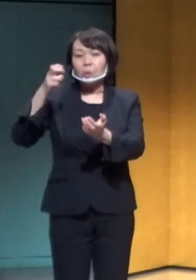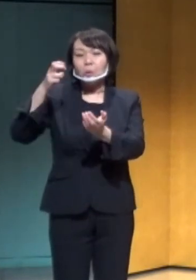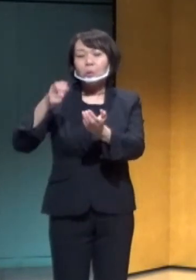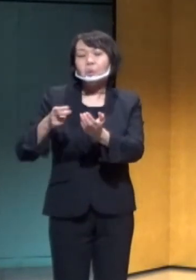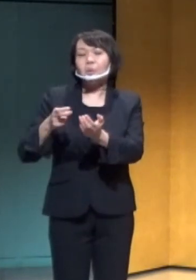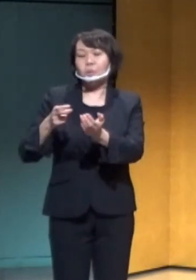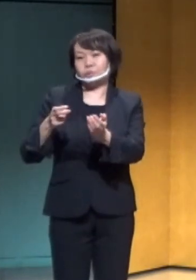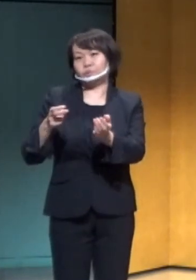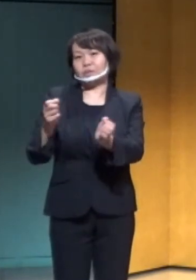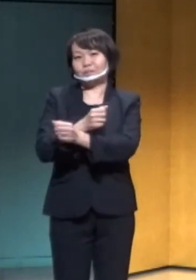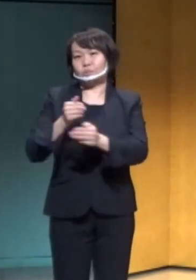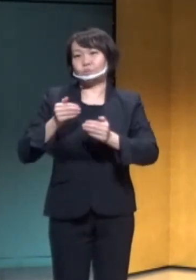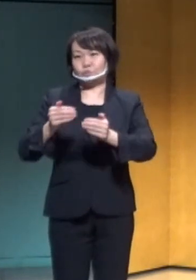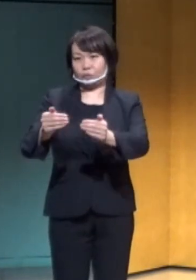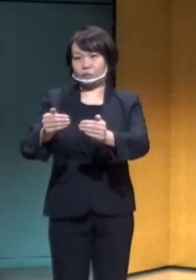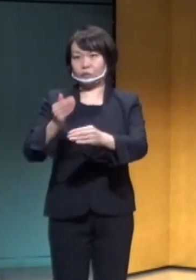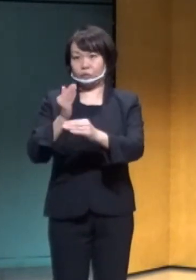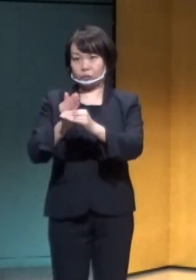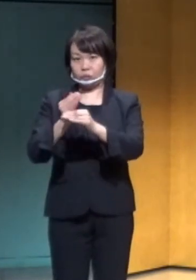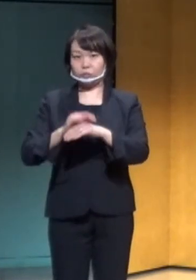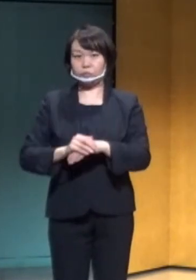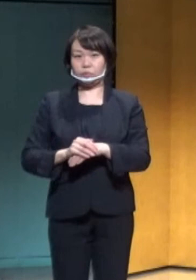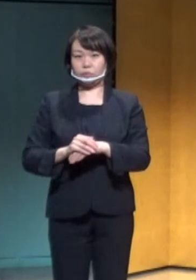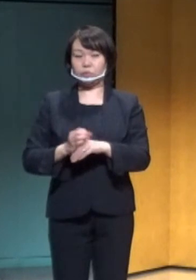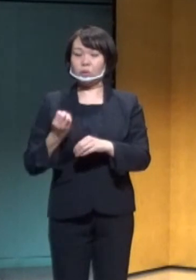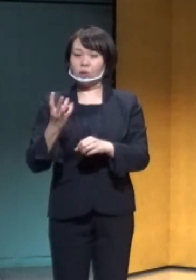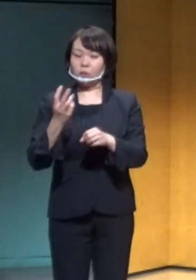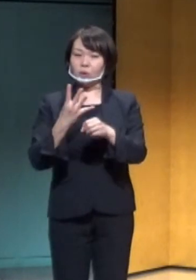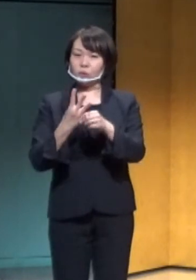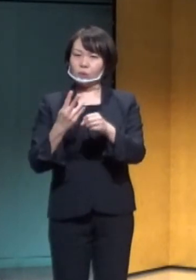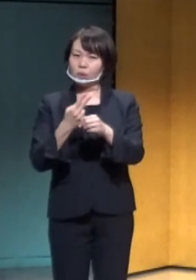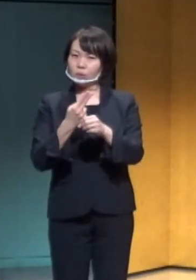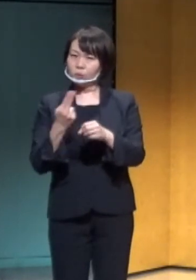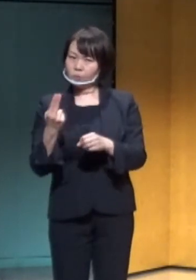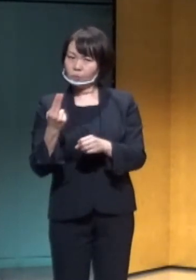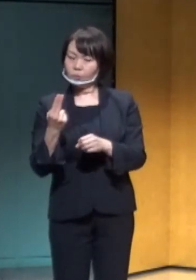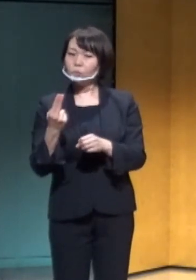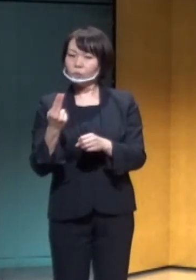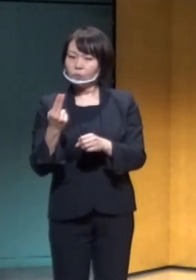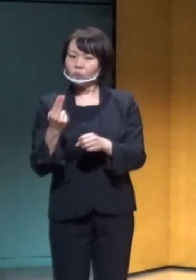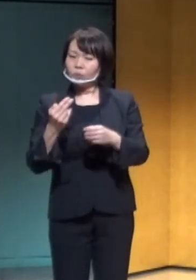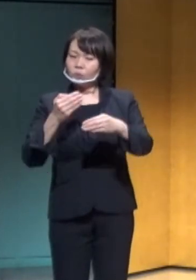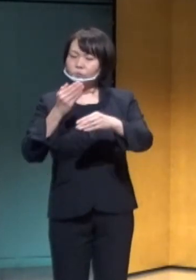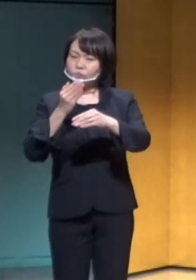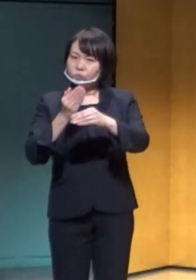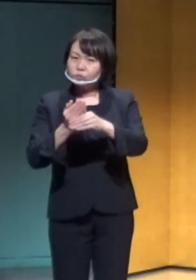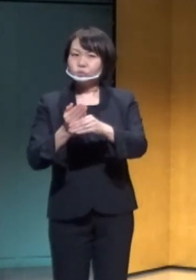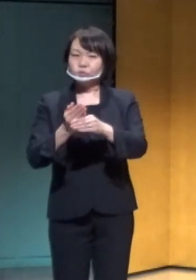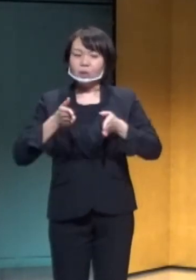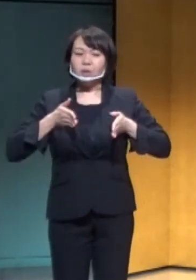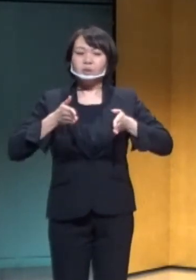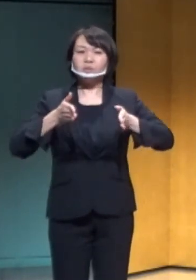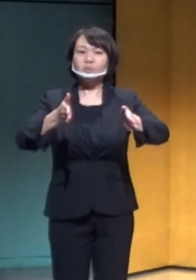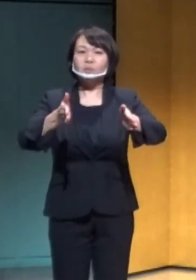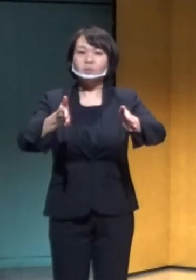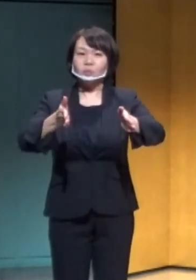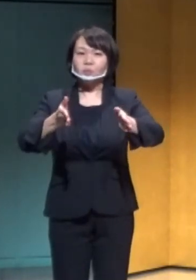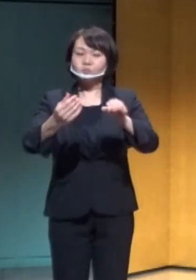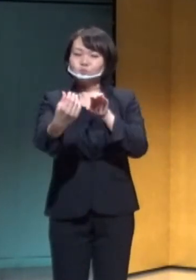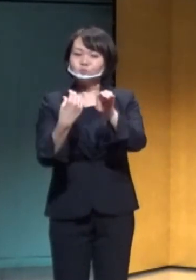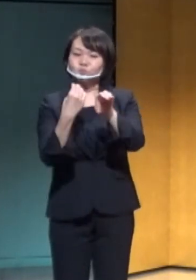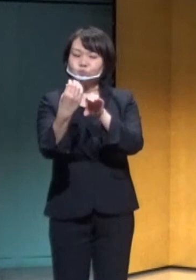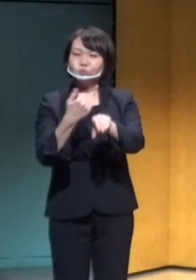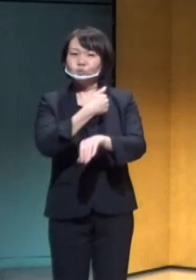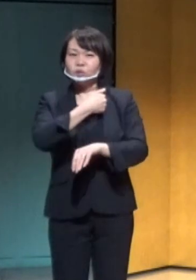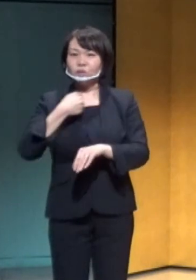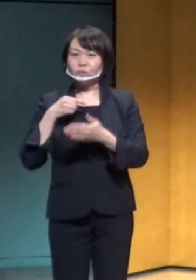何とか事業を進めるべく、そして令和4年度以降少しでも早くですね、道路が開通するように現在県としては努